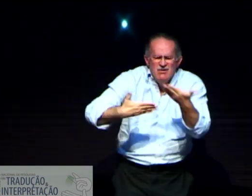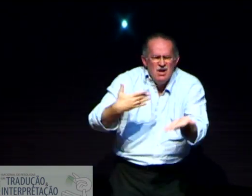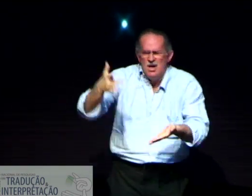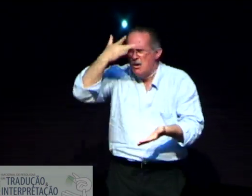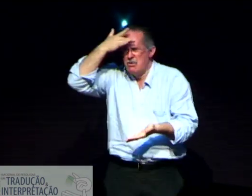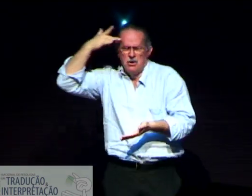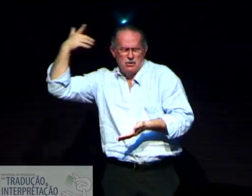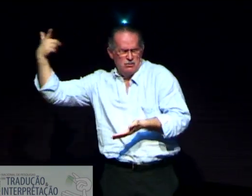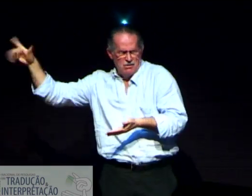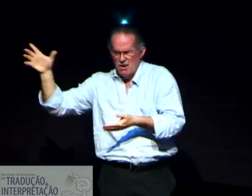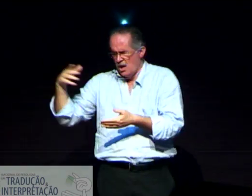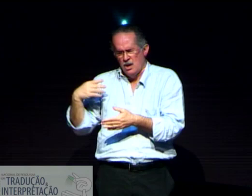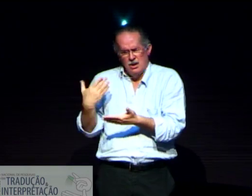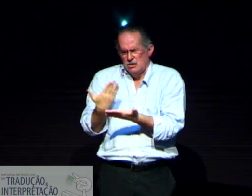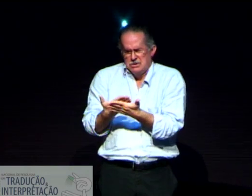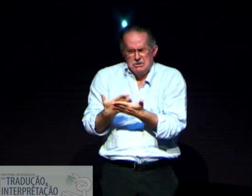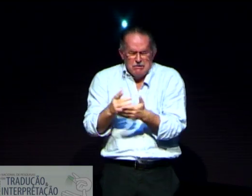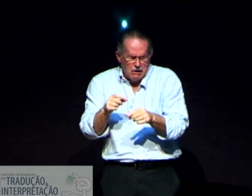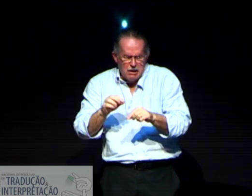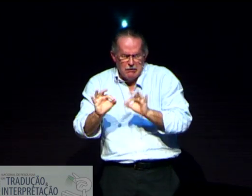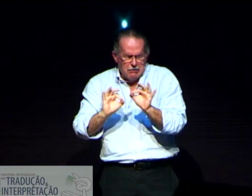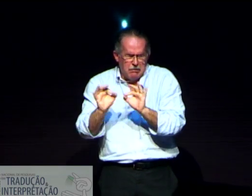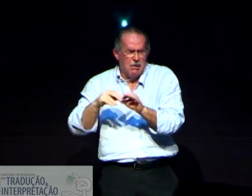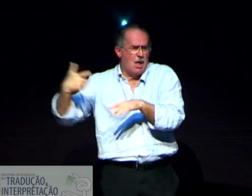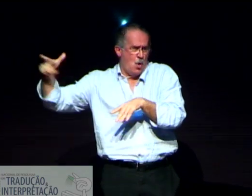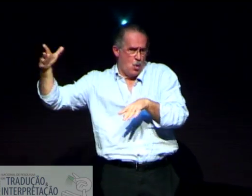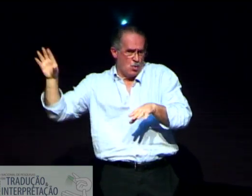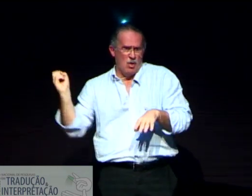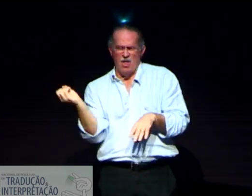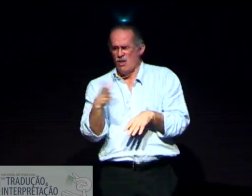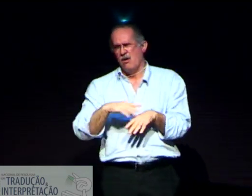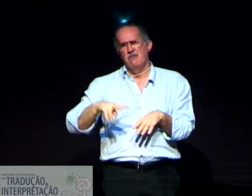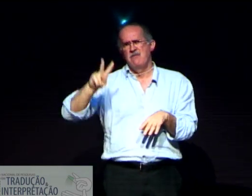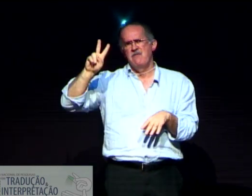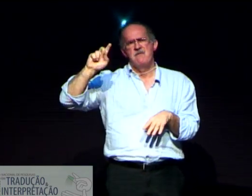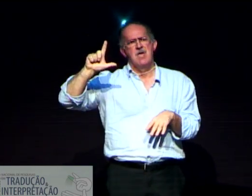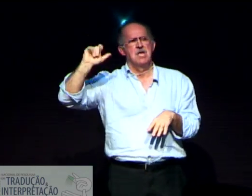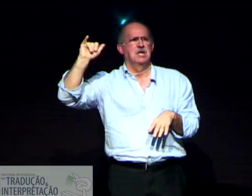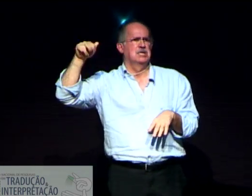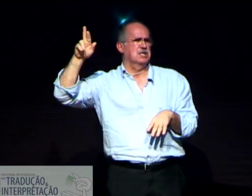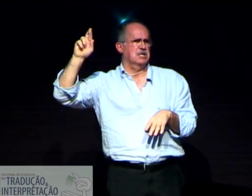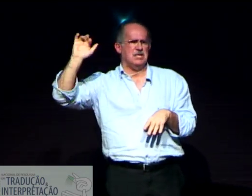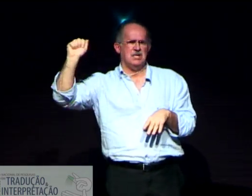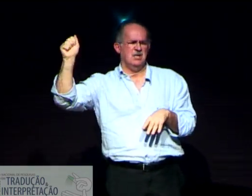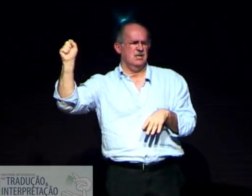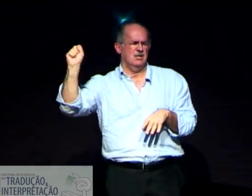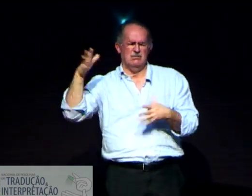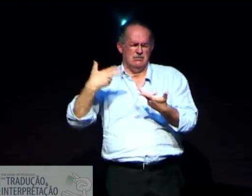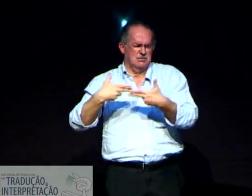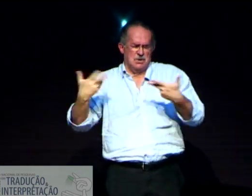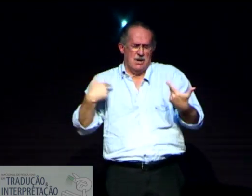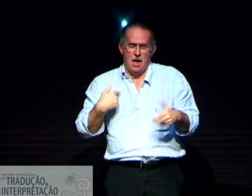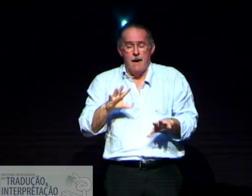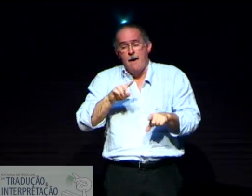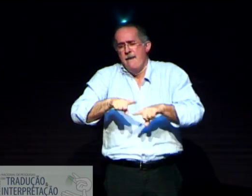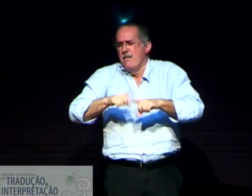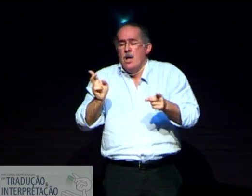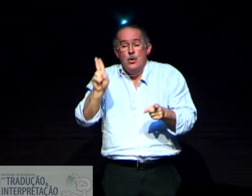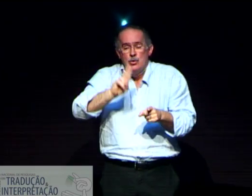aplicativos, existem pesquisas, pessoas que usam esses aplicativos, tem algum VR Libras